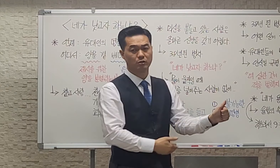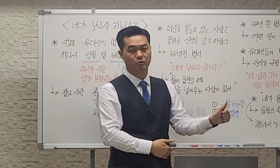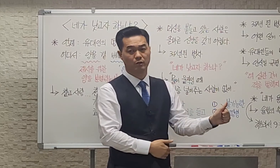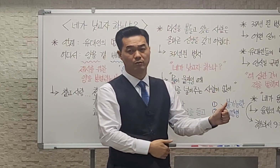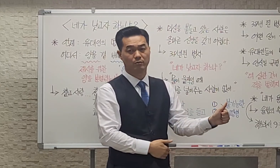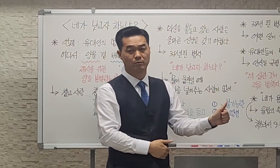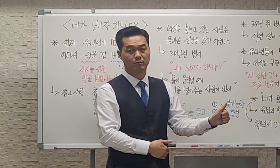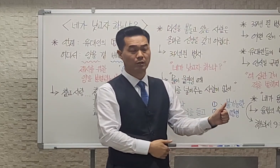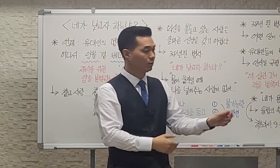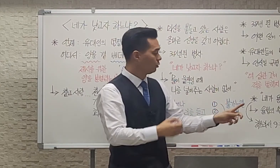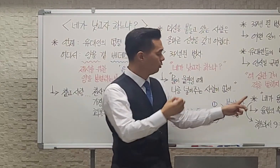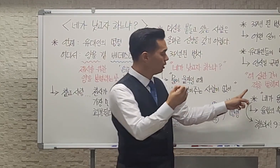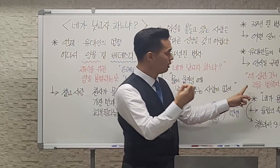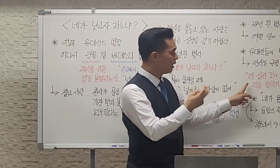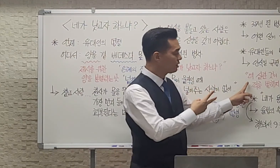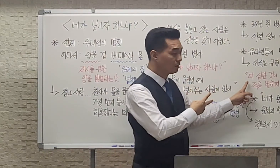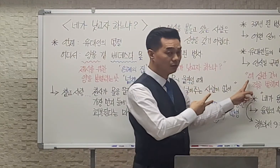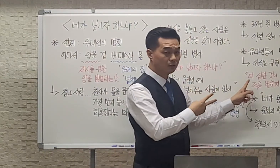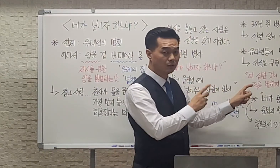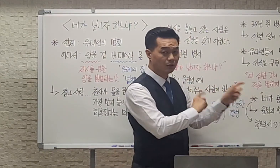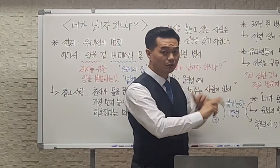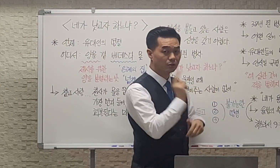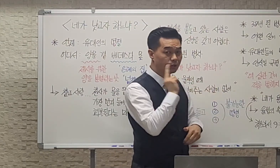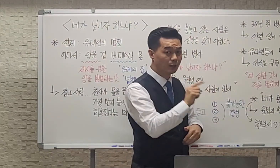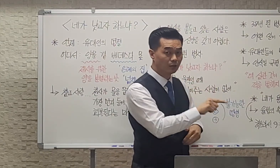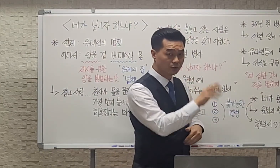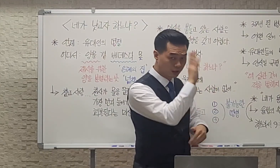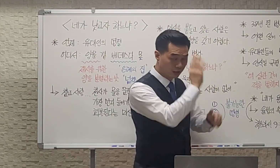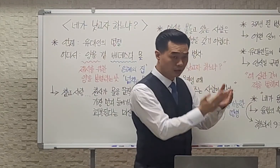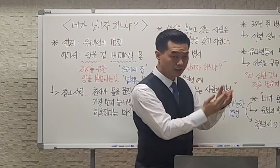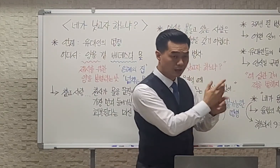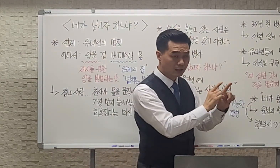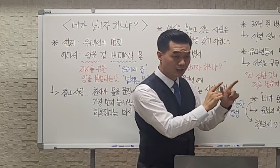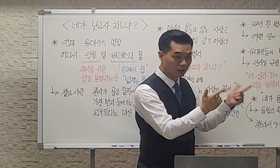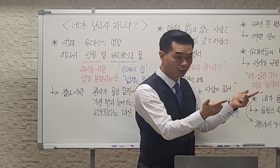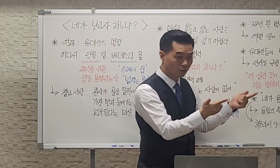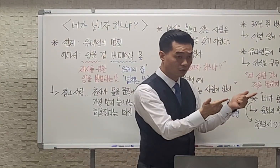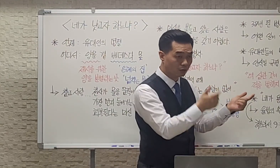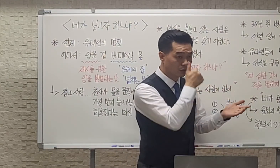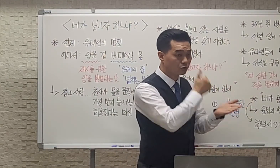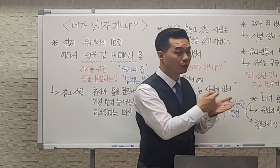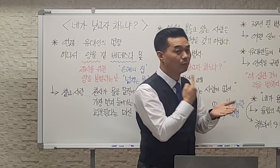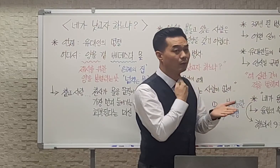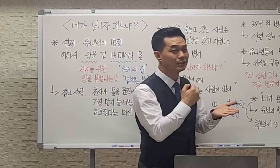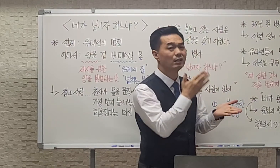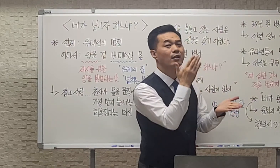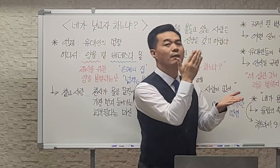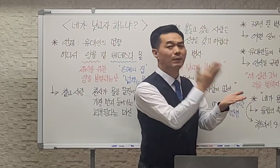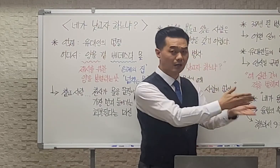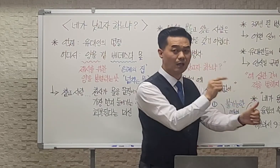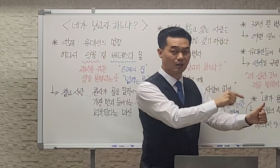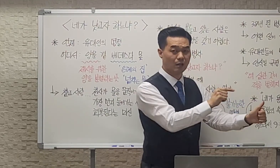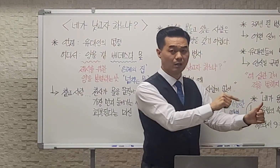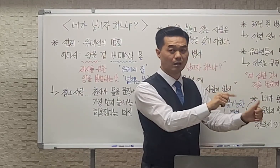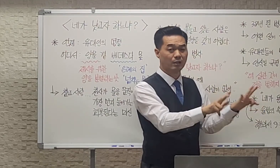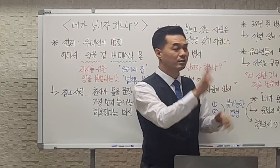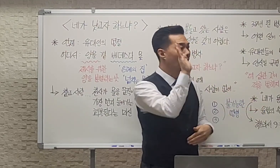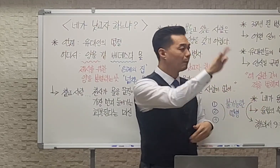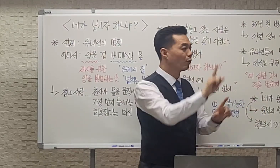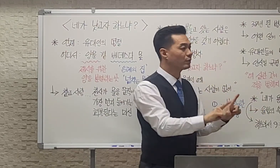거예요. 그리고 다시는 더 심한 것이 생기지 않도록 죄를 범하지 말라. 이제 앞으로의